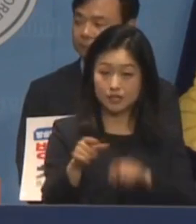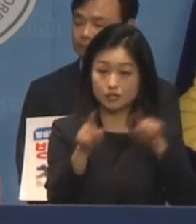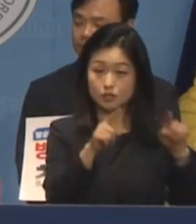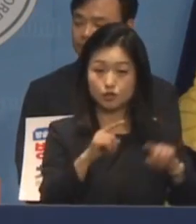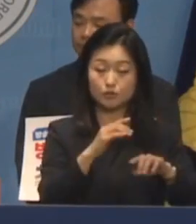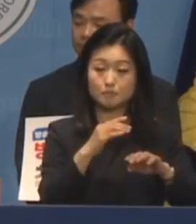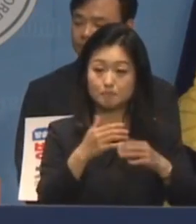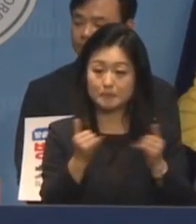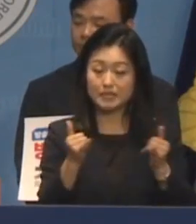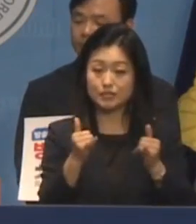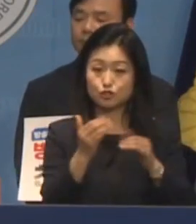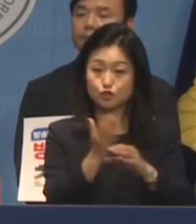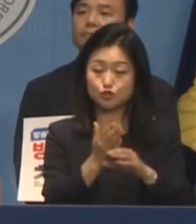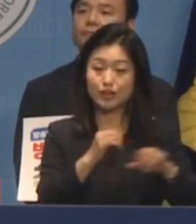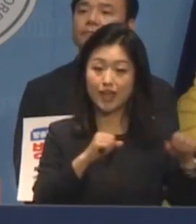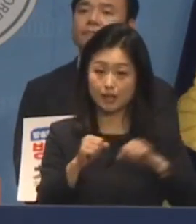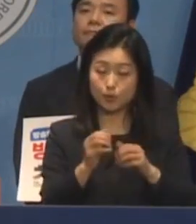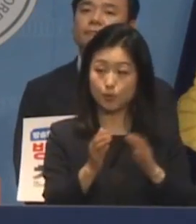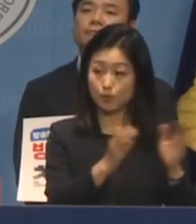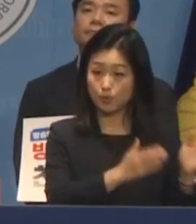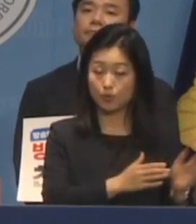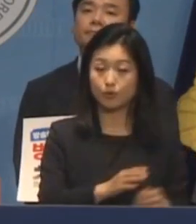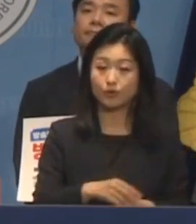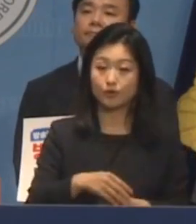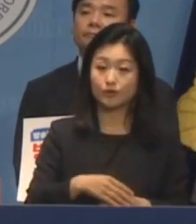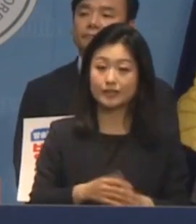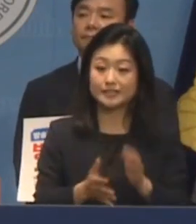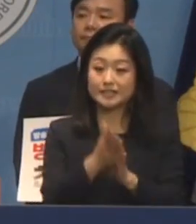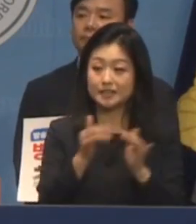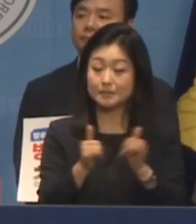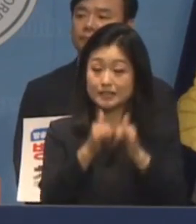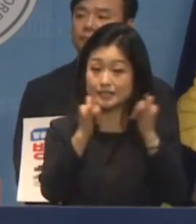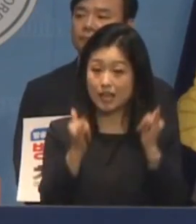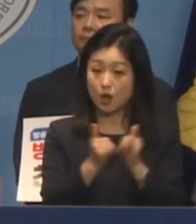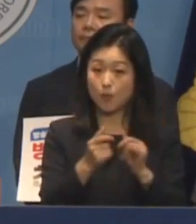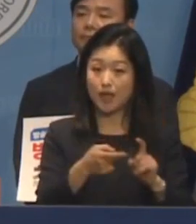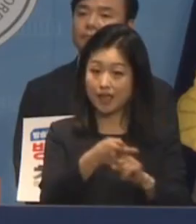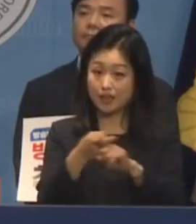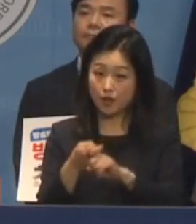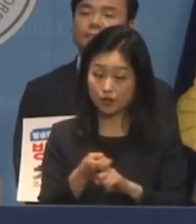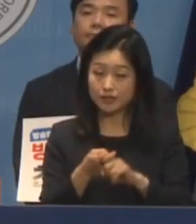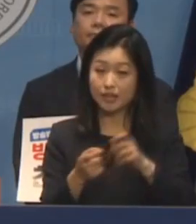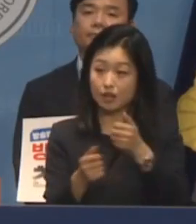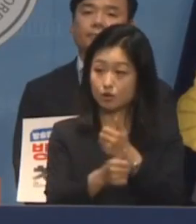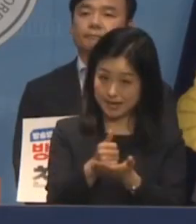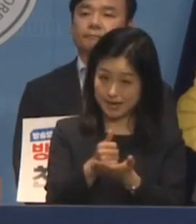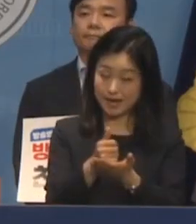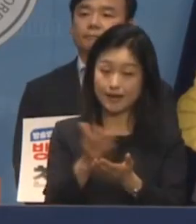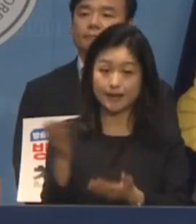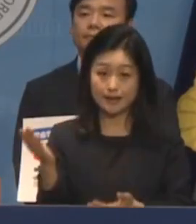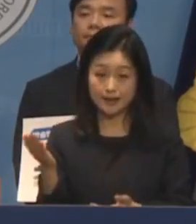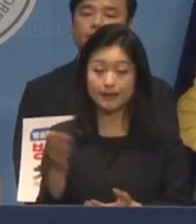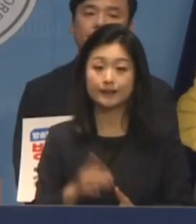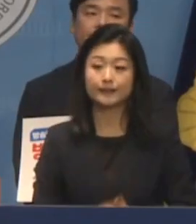공동대표님 참석하셨습니다. 송경용 시민사회단체 연대회의 사회연대위원장님